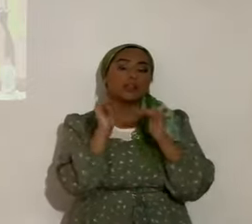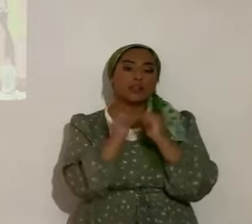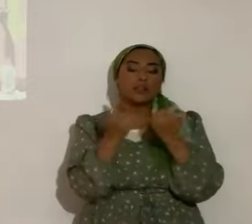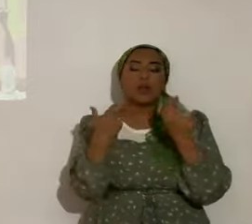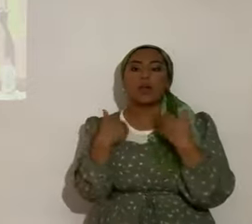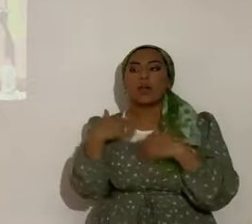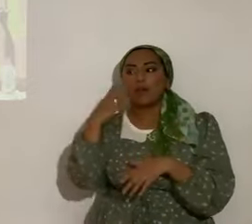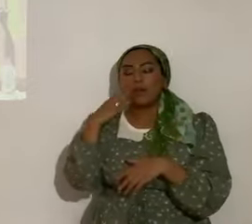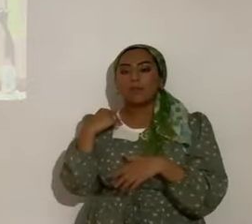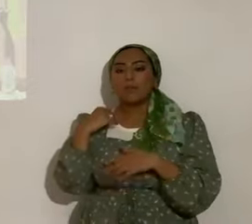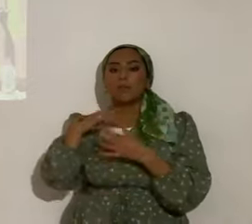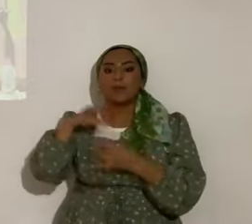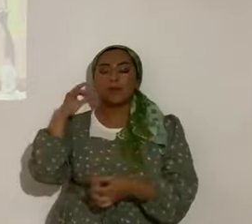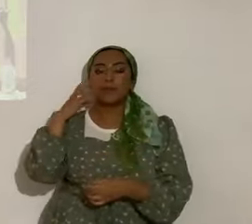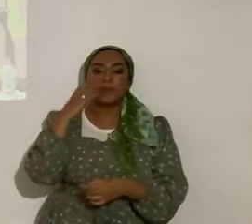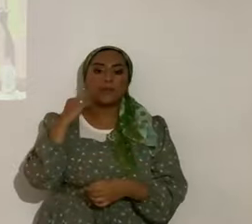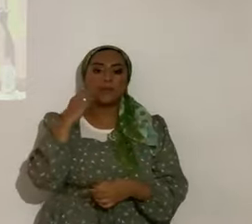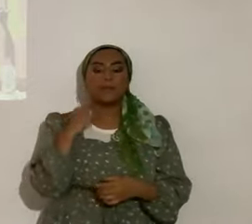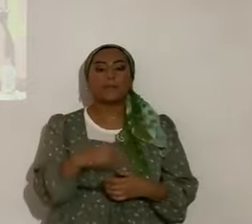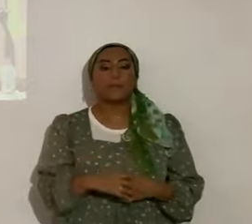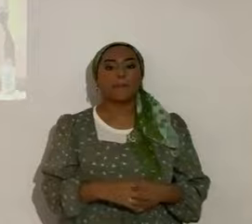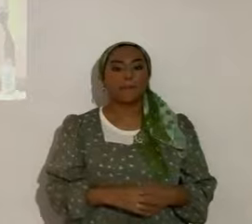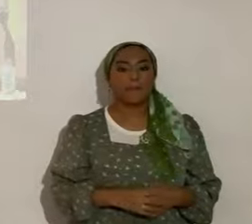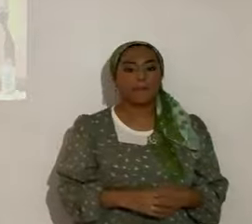una experiencia espiritual.